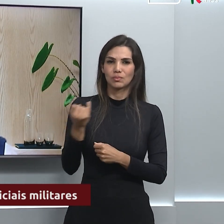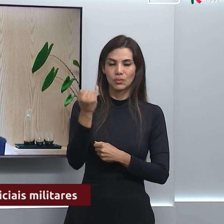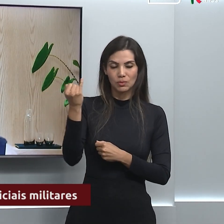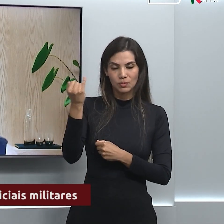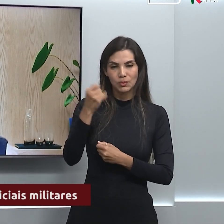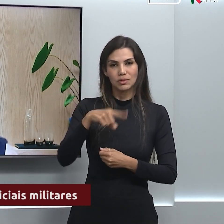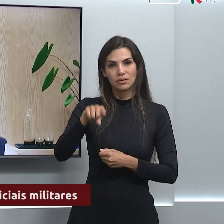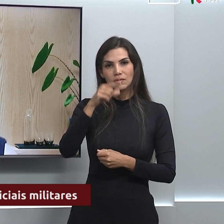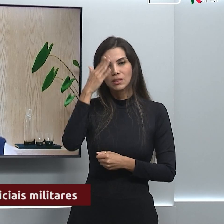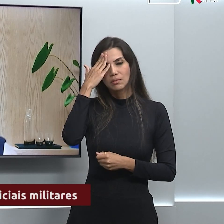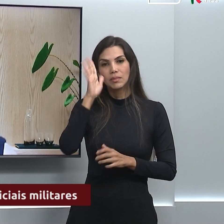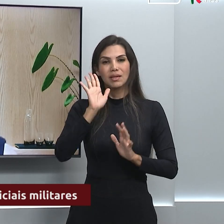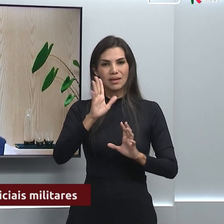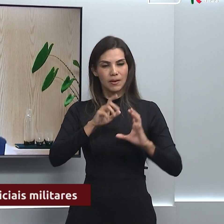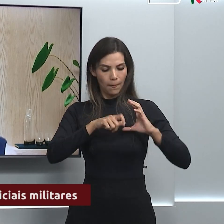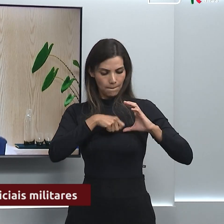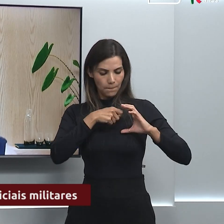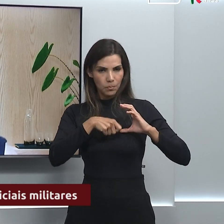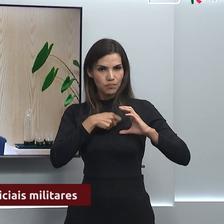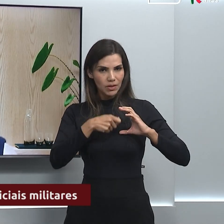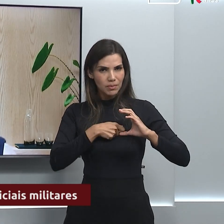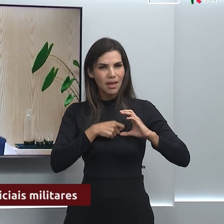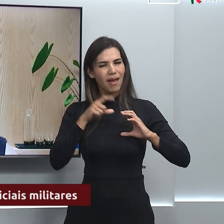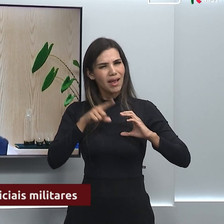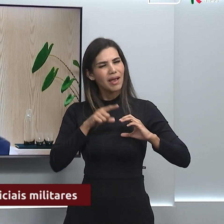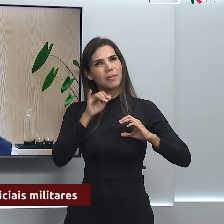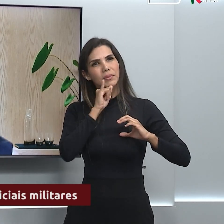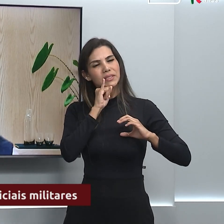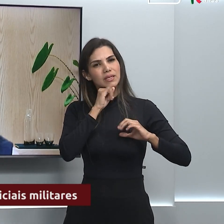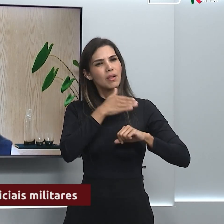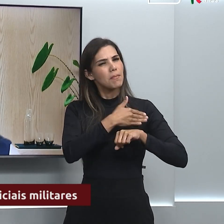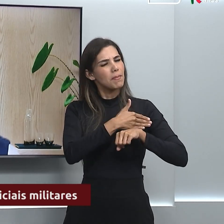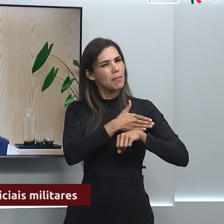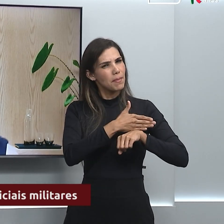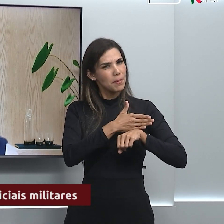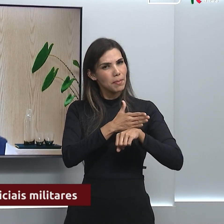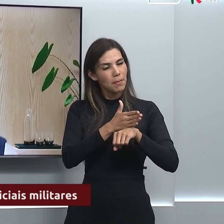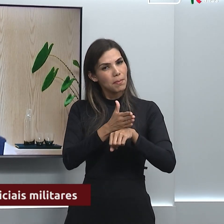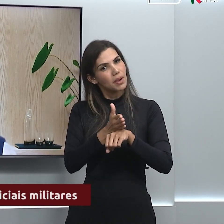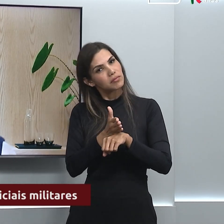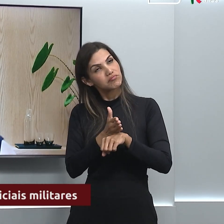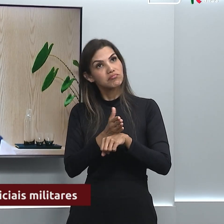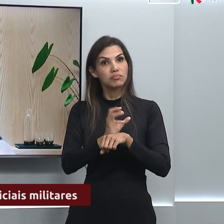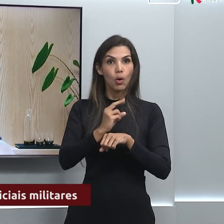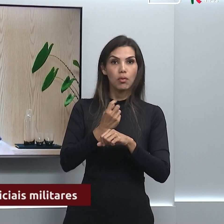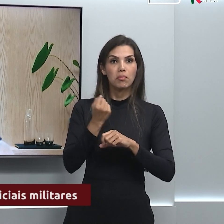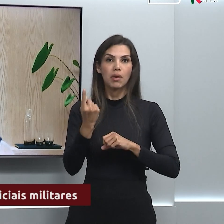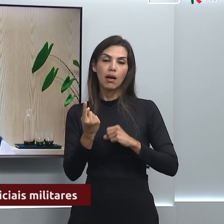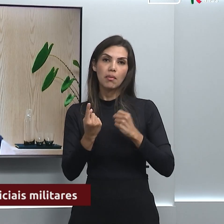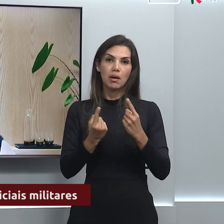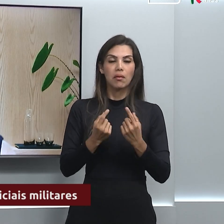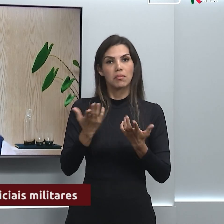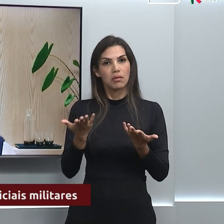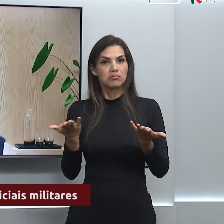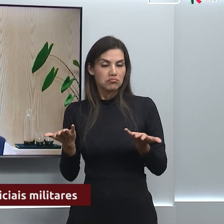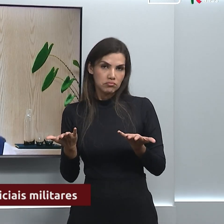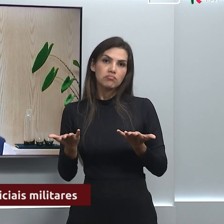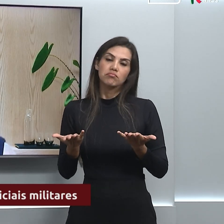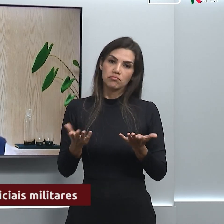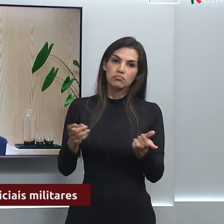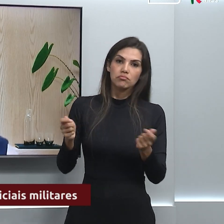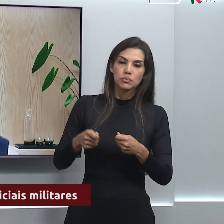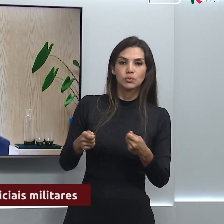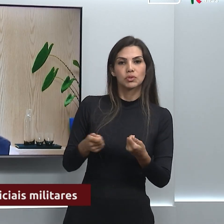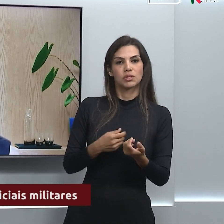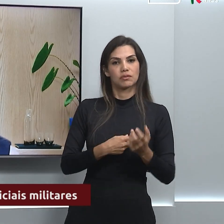o uso da câmera, ela é constante? Ela pode ser constante, mas ela também pode ser pontual. Então, pode